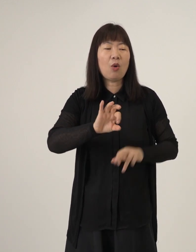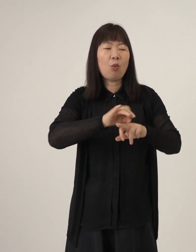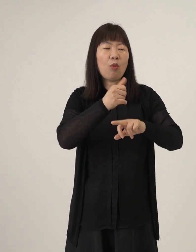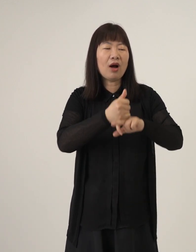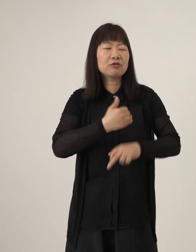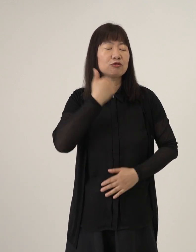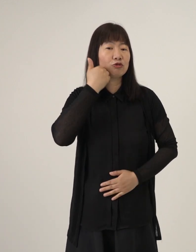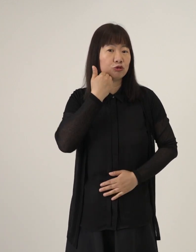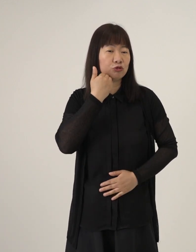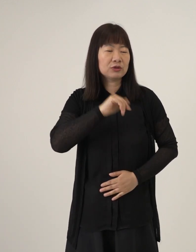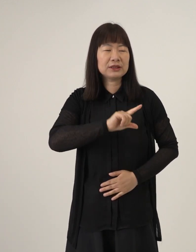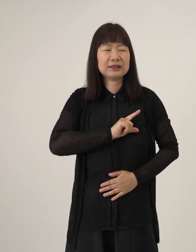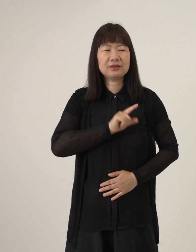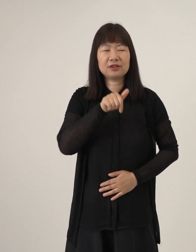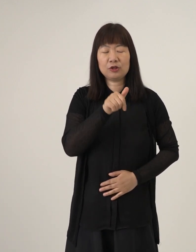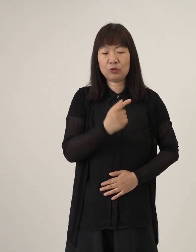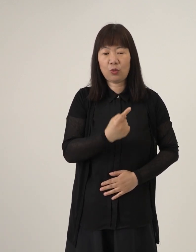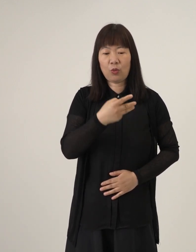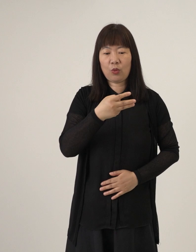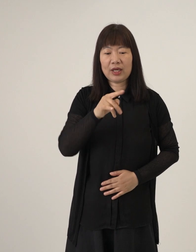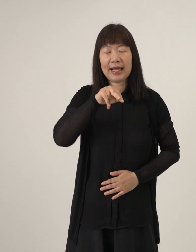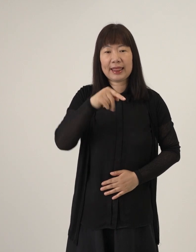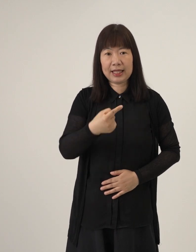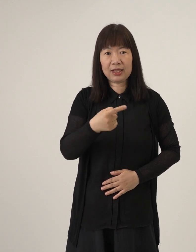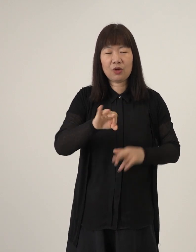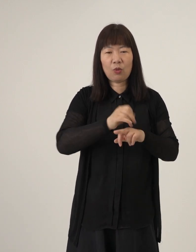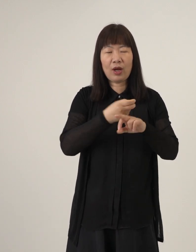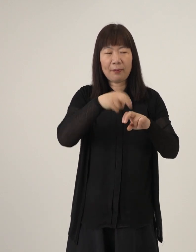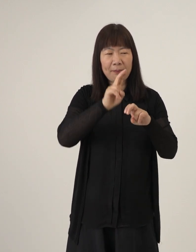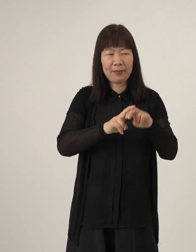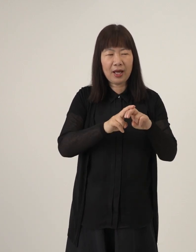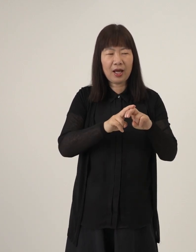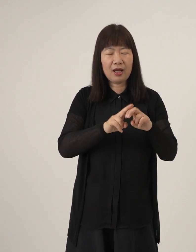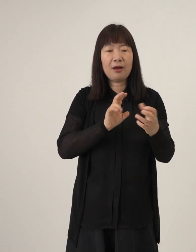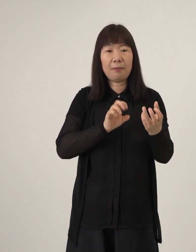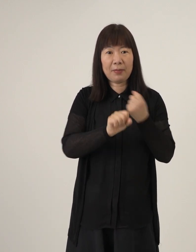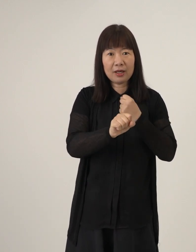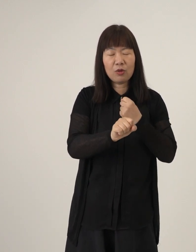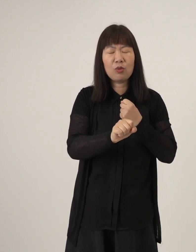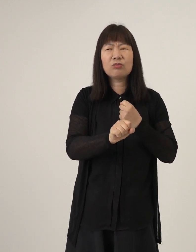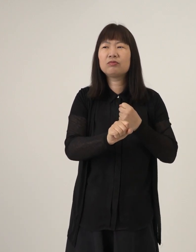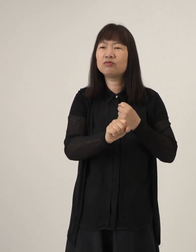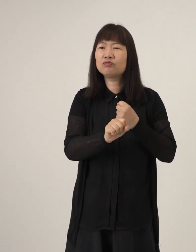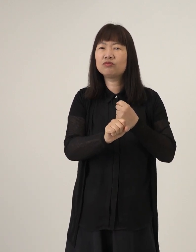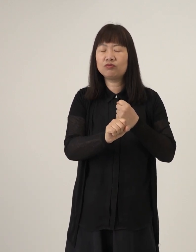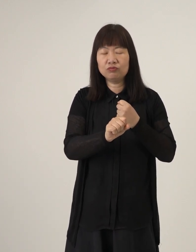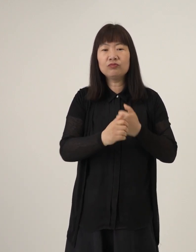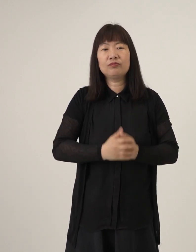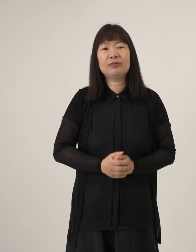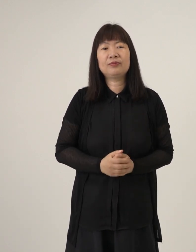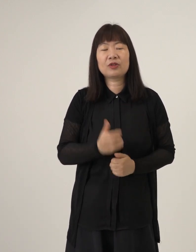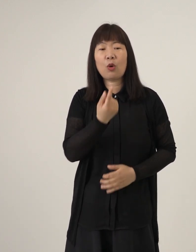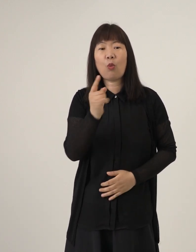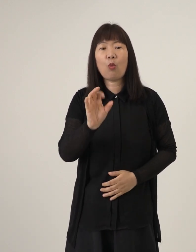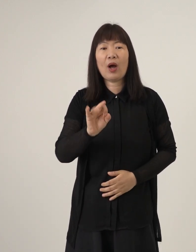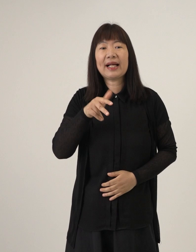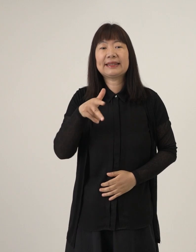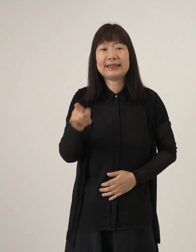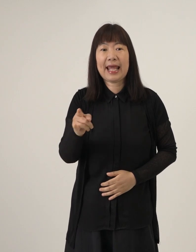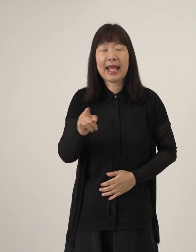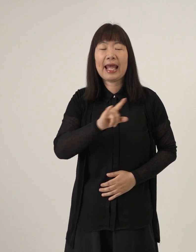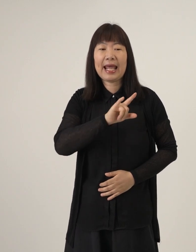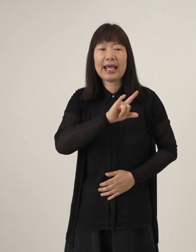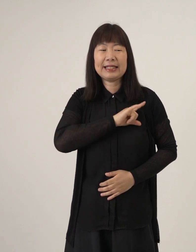고레스입니다. 고레스가 왕이 되자마자, 그러니까 왕이라는 표현보다는 황제가 맞겠죠. 황제가